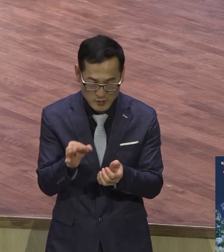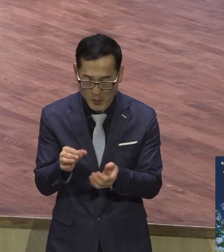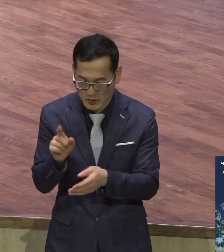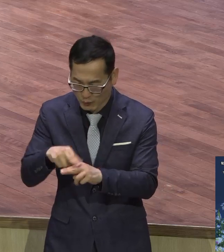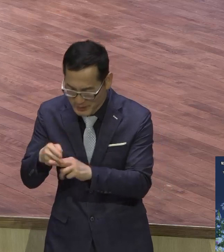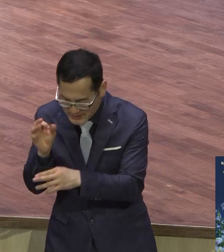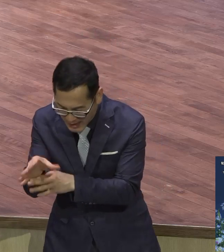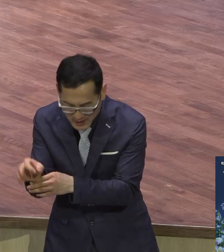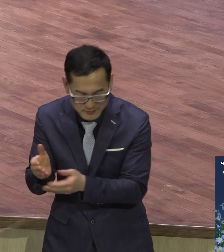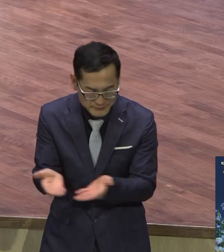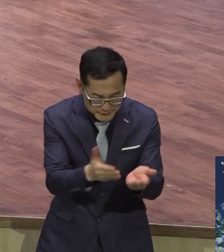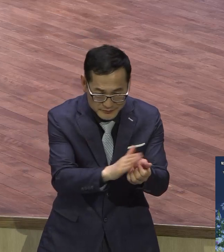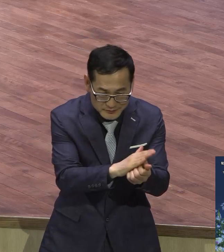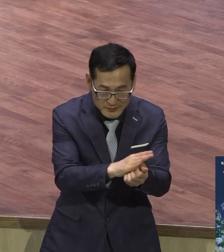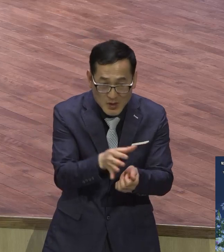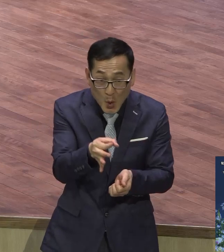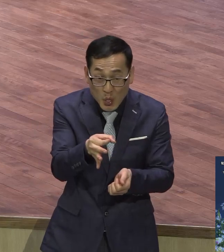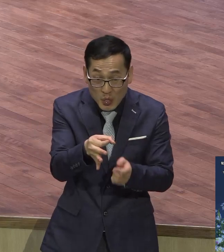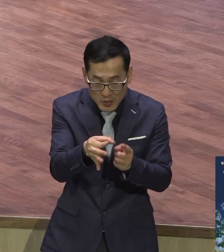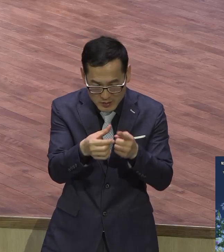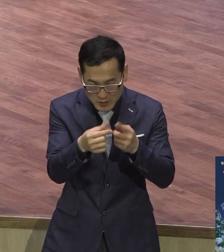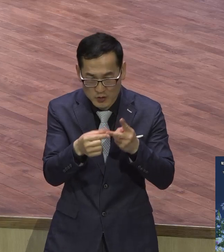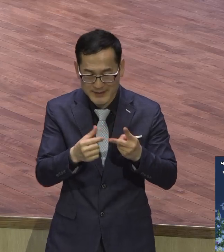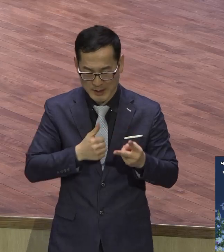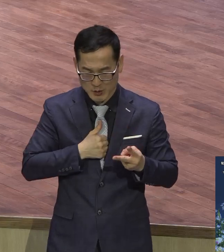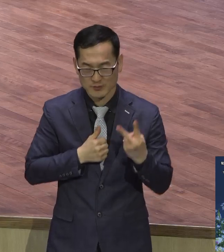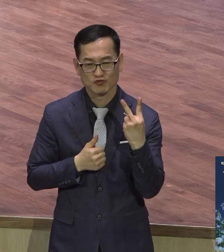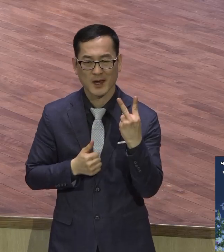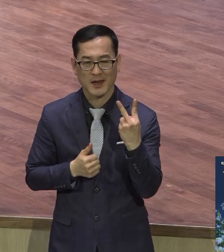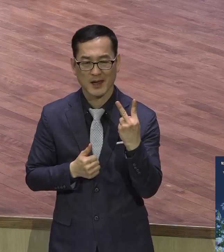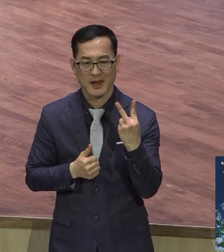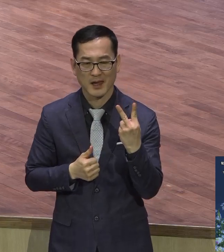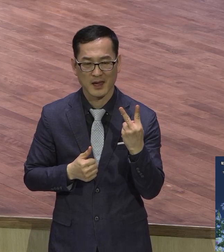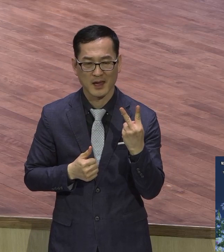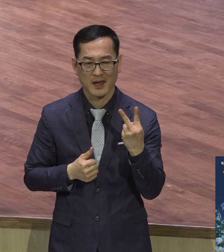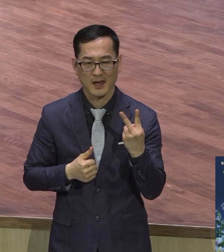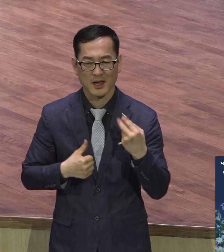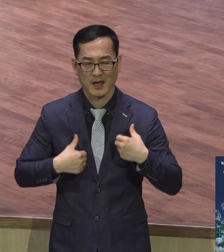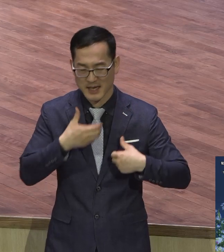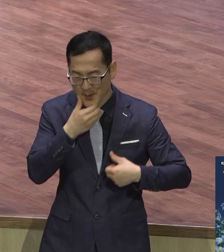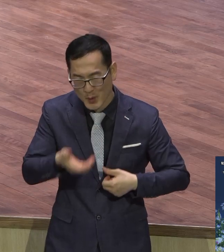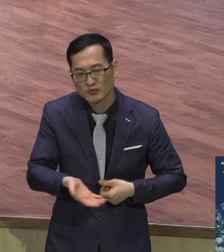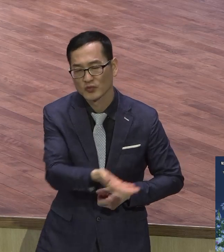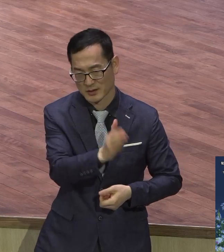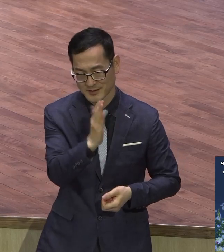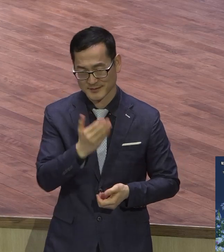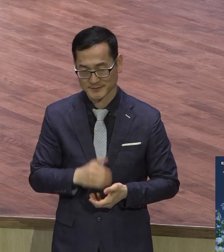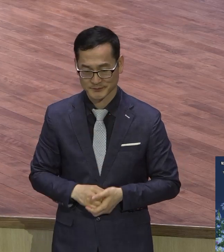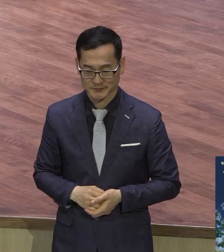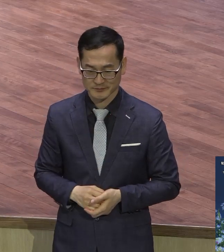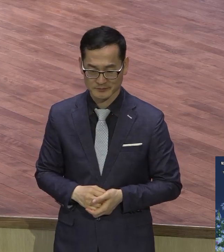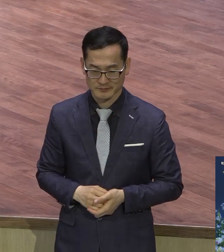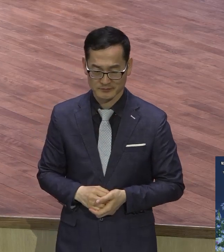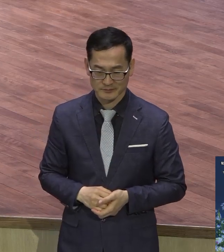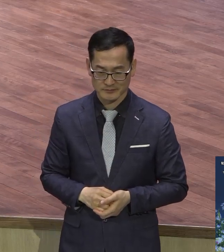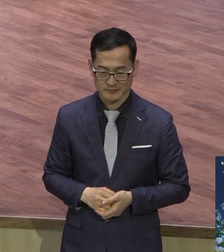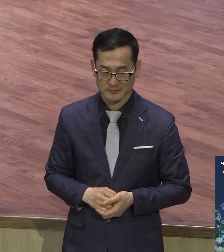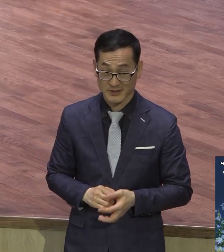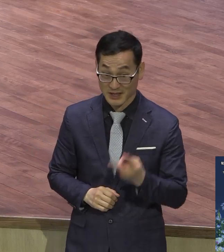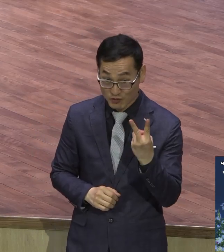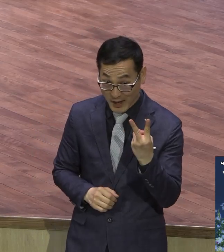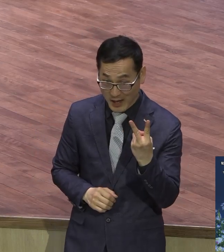이 세상 현대인들이 사랑하는 딱 두 개예요. 물질, 자돈심. 이 두 개 가지고 사단이 가지고 놀아요.